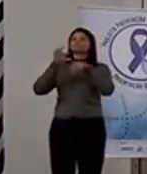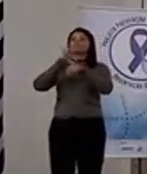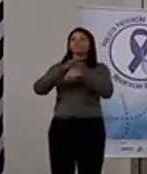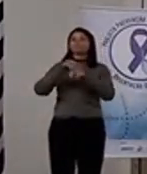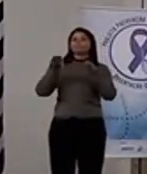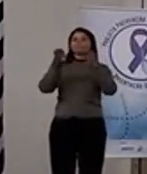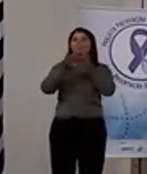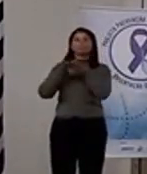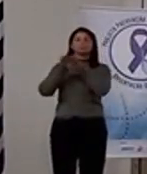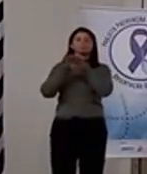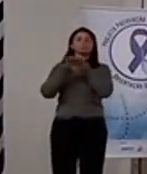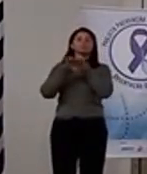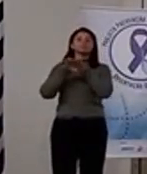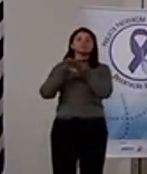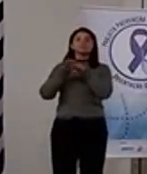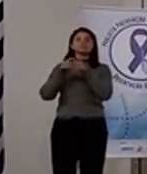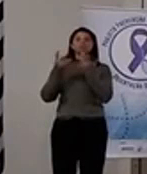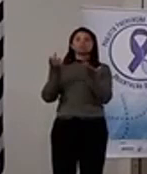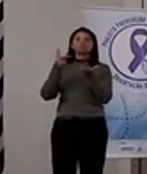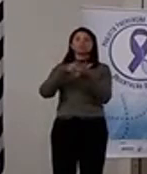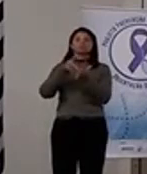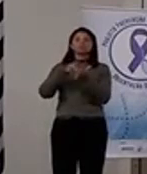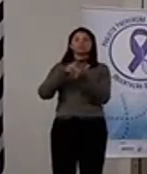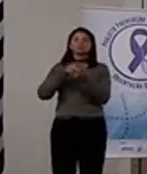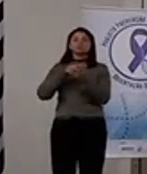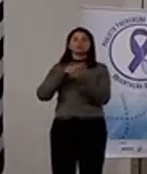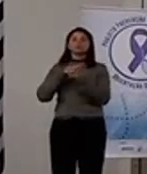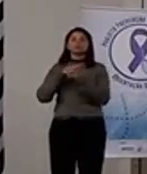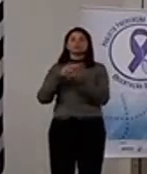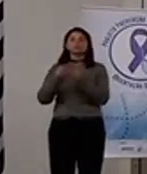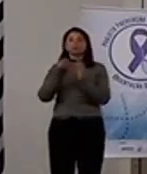Na realidade, ó, olha aqui.